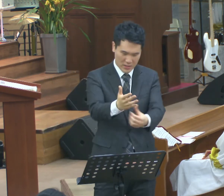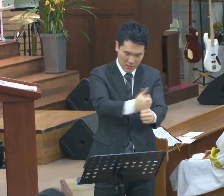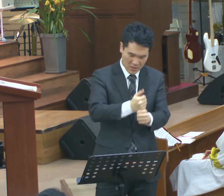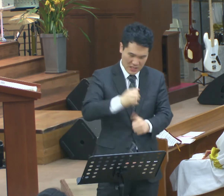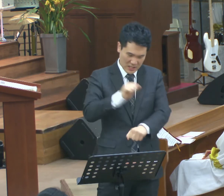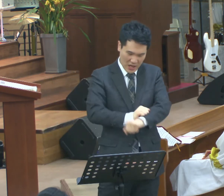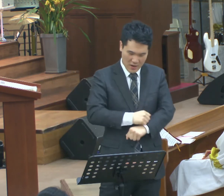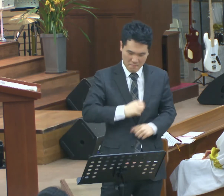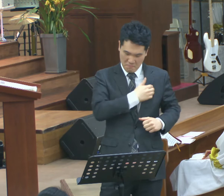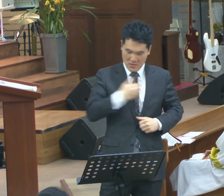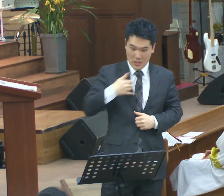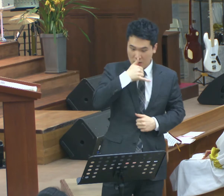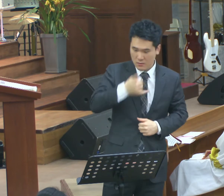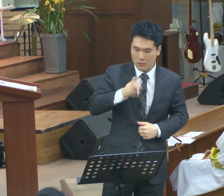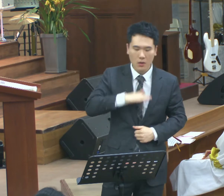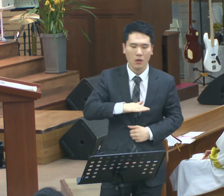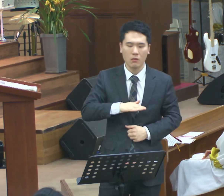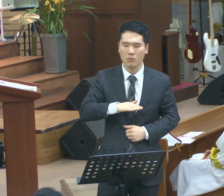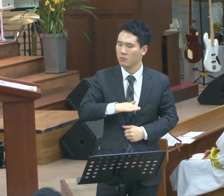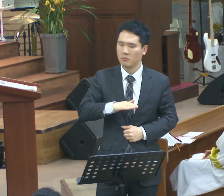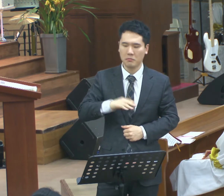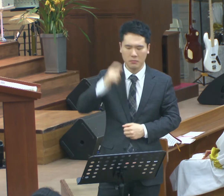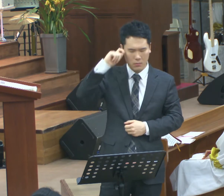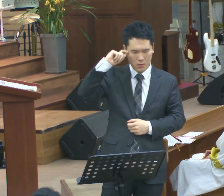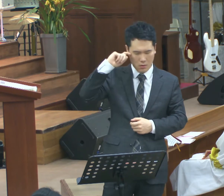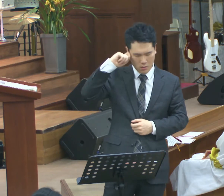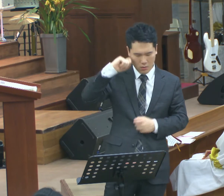제자들이 힘겹게 노젓는 것을 보고 계셨다는 것입니다.